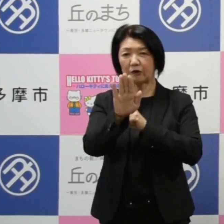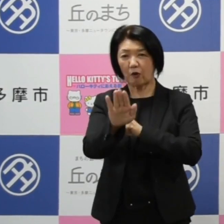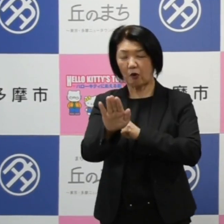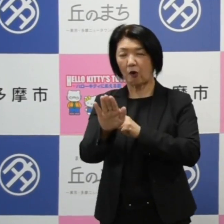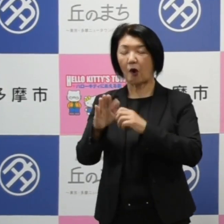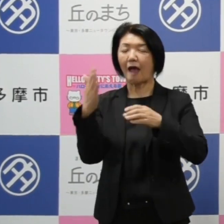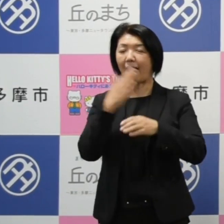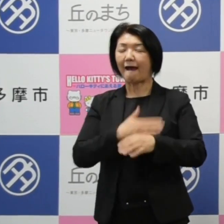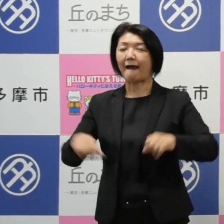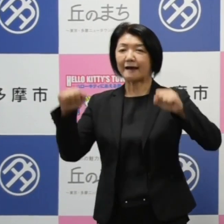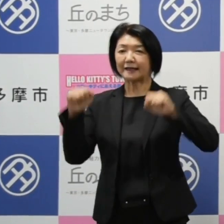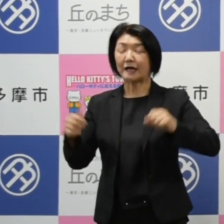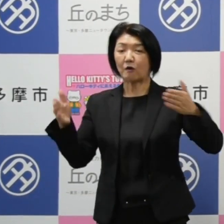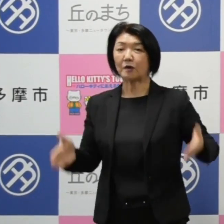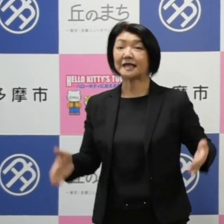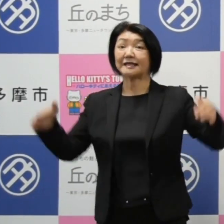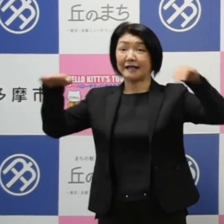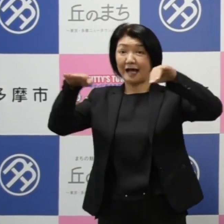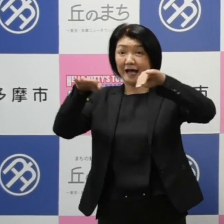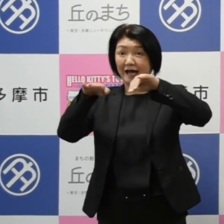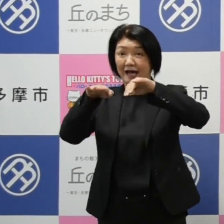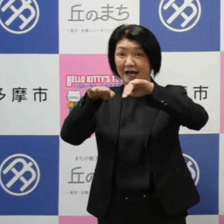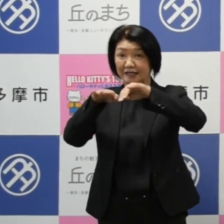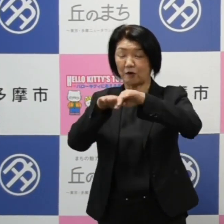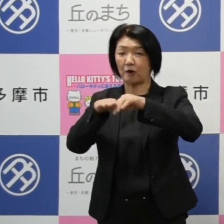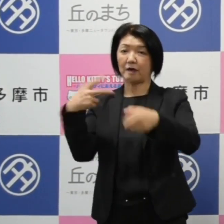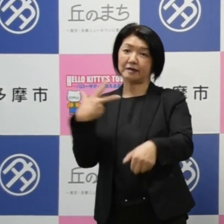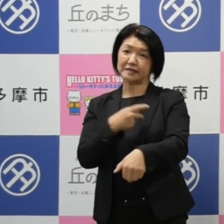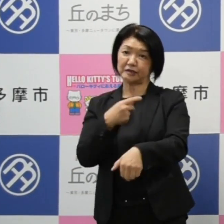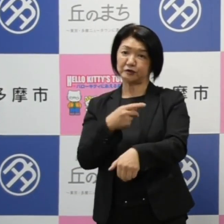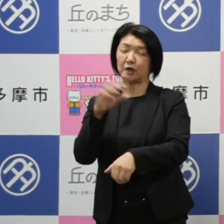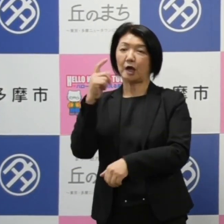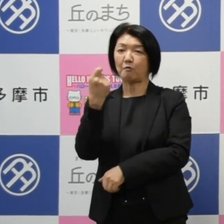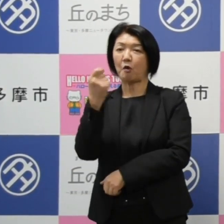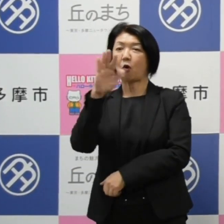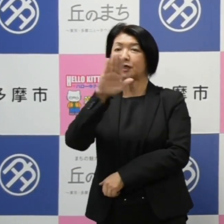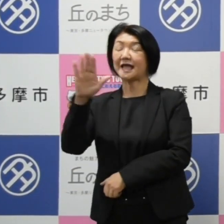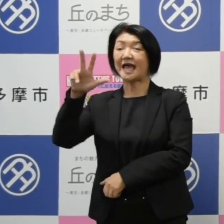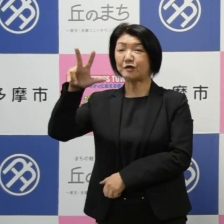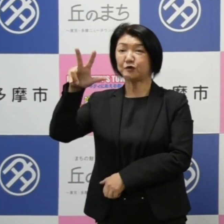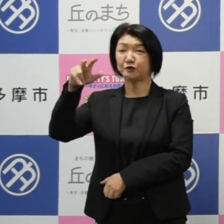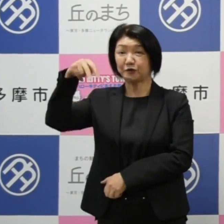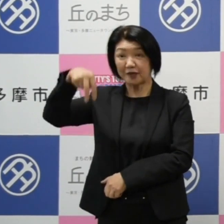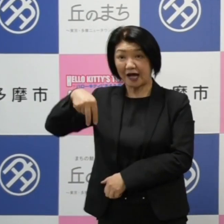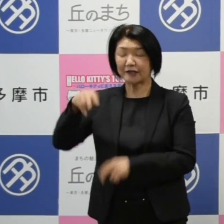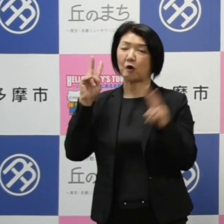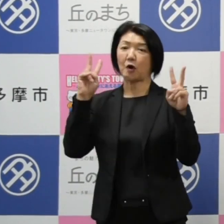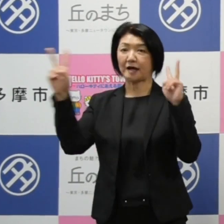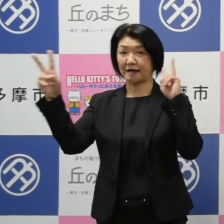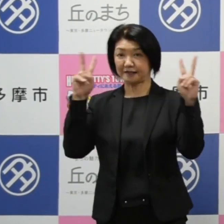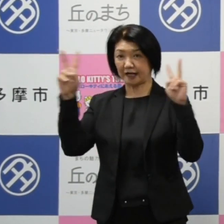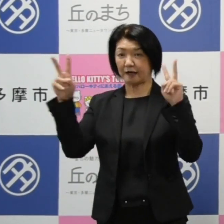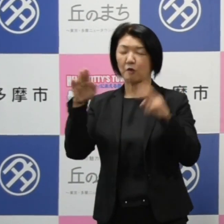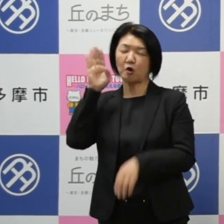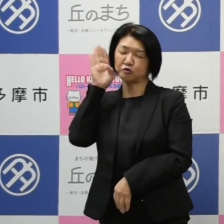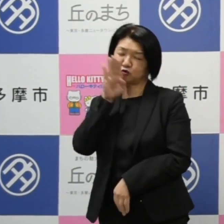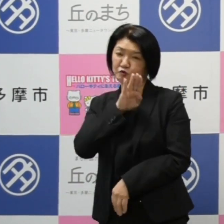ターで再開したモデルナ社製のワクチン接種も順調に進めています。